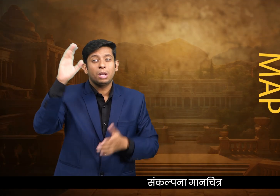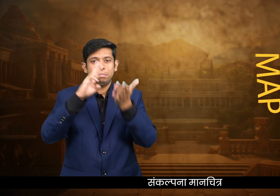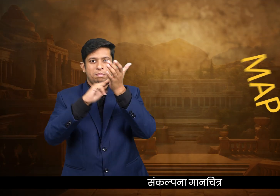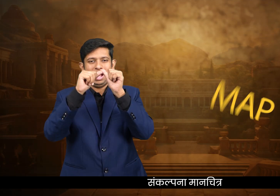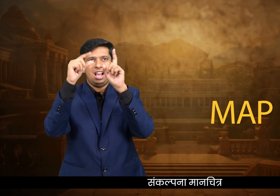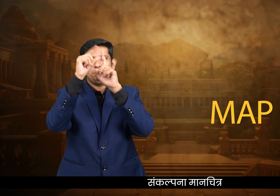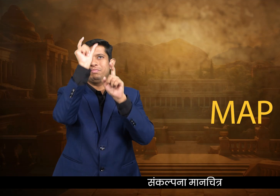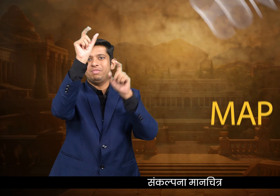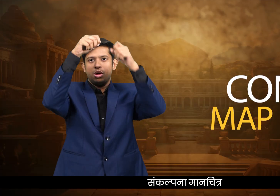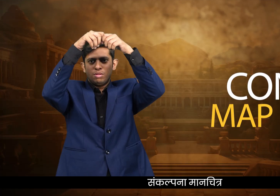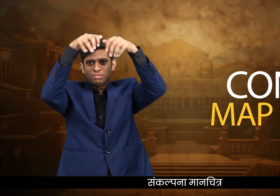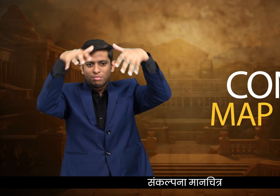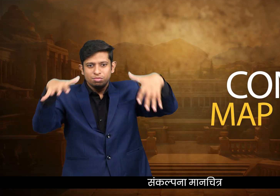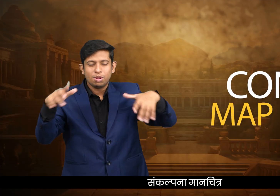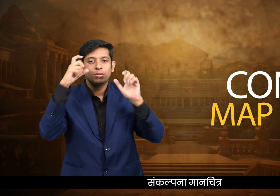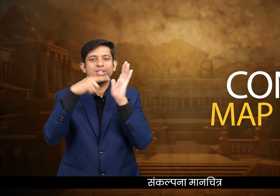संकल्पना मानचित्र।